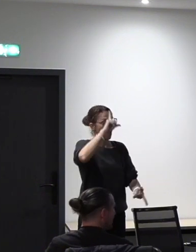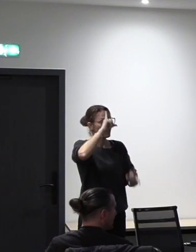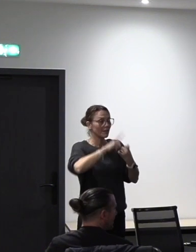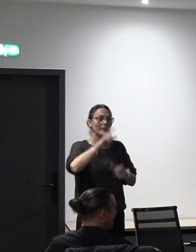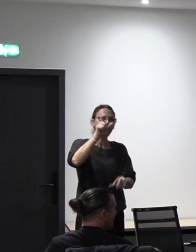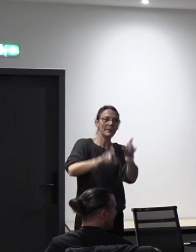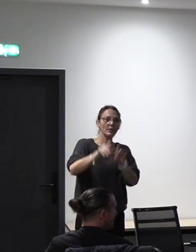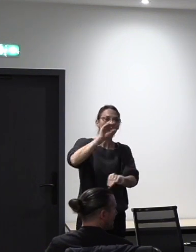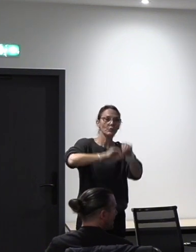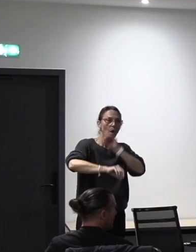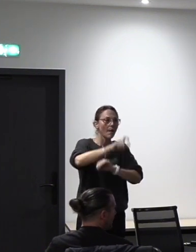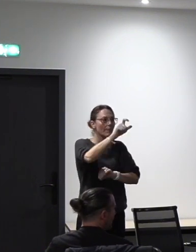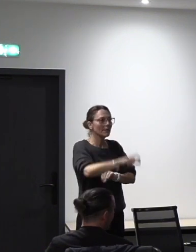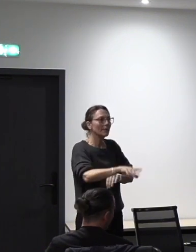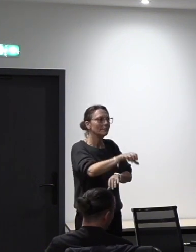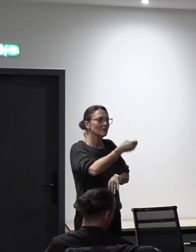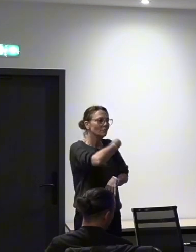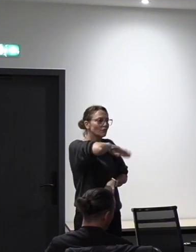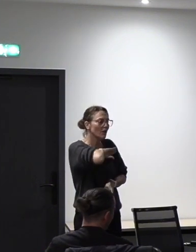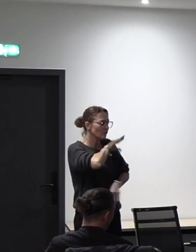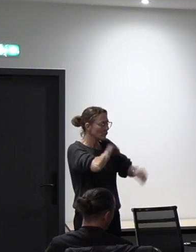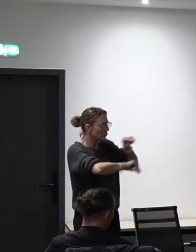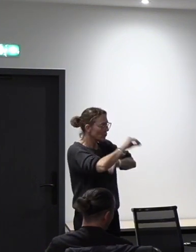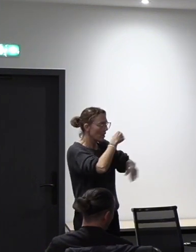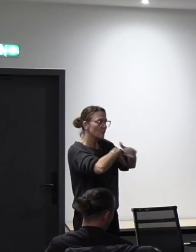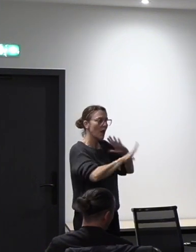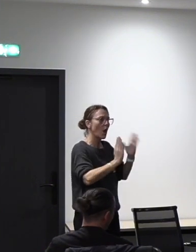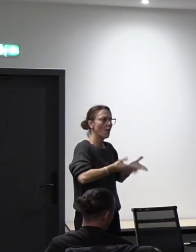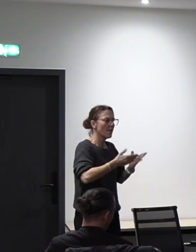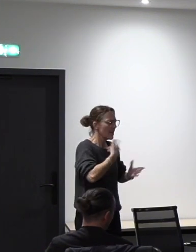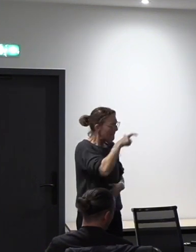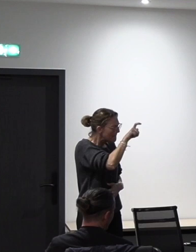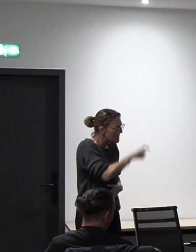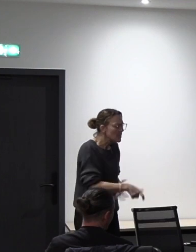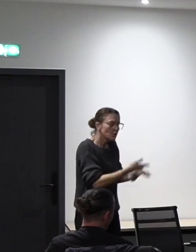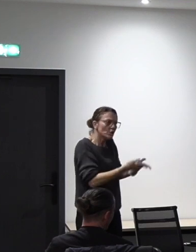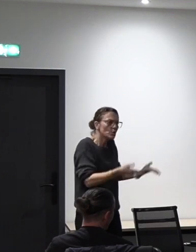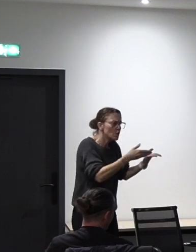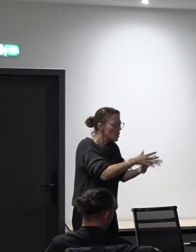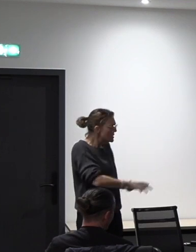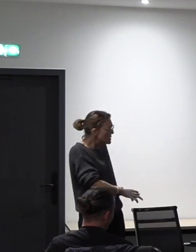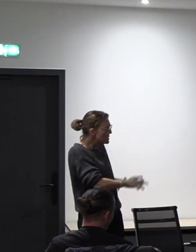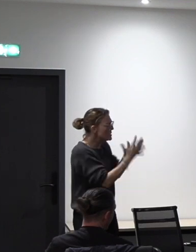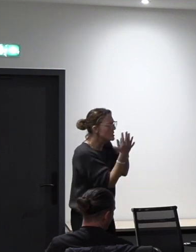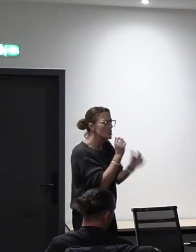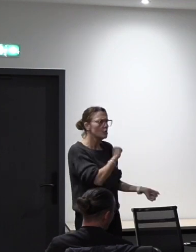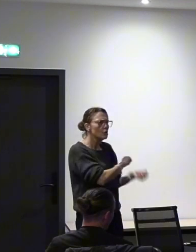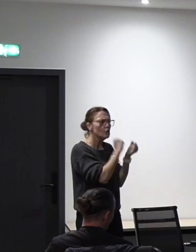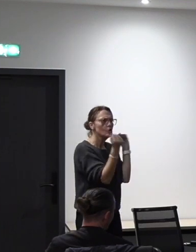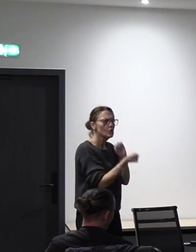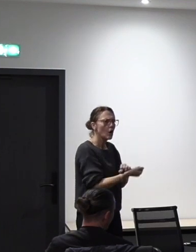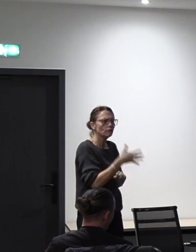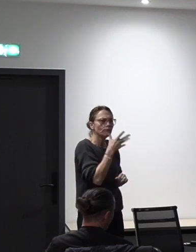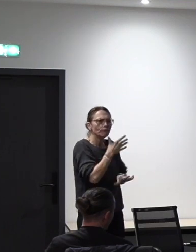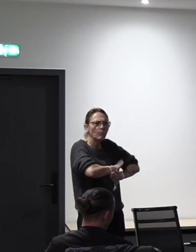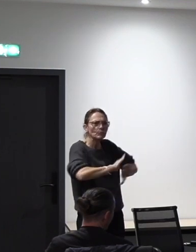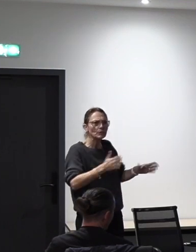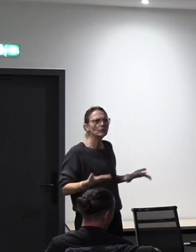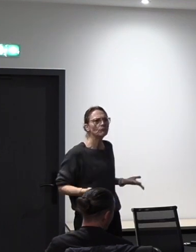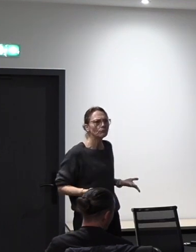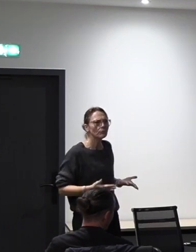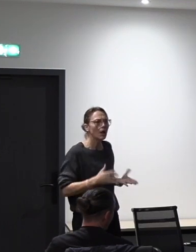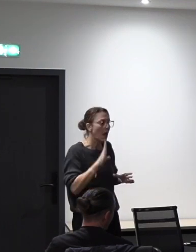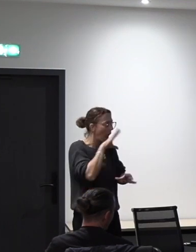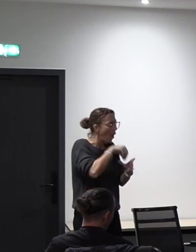but de la prise en charge à l'hôpital, c'est pas tant de transformer l'état des gens. Je vous ai dit que faites le compte, on ne change pas beaucoup l'état des gens.